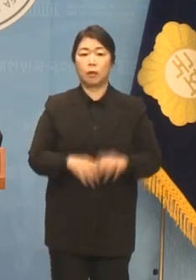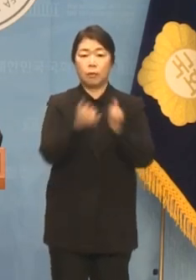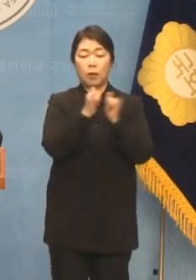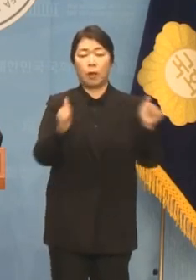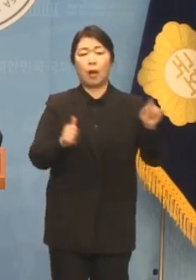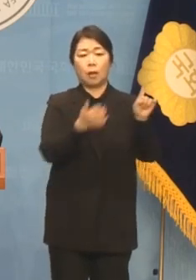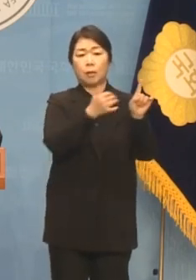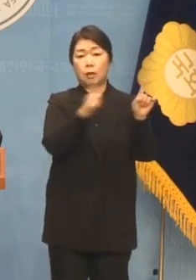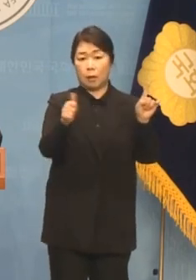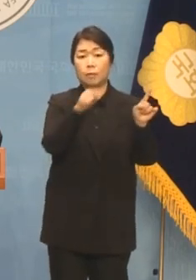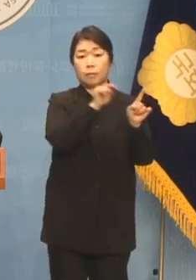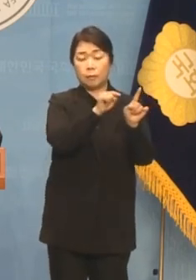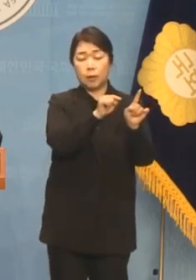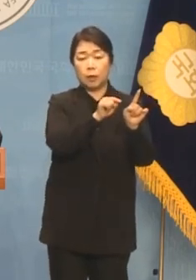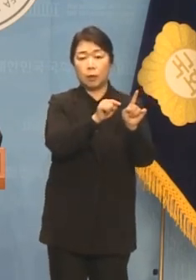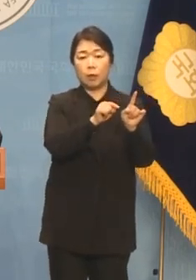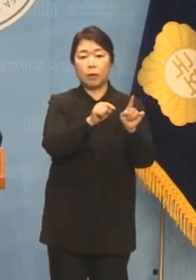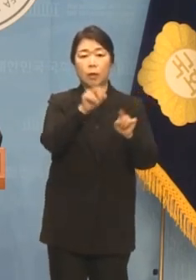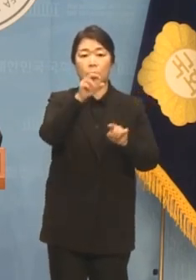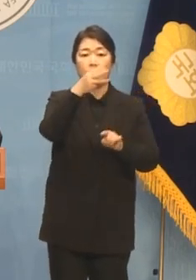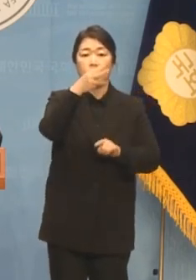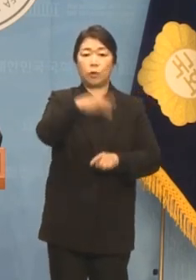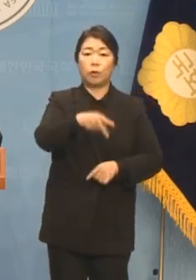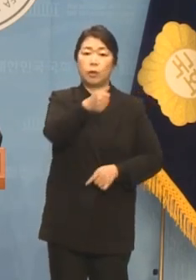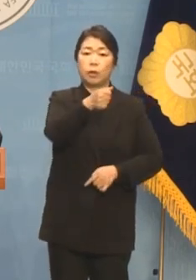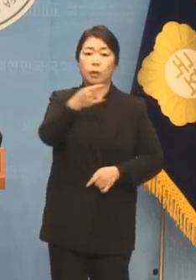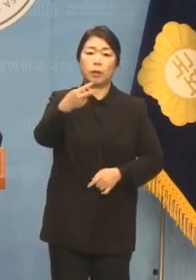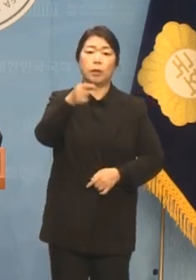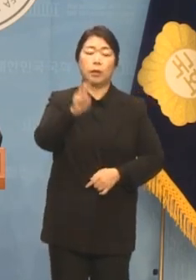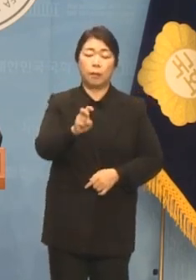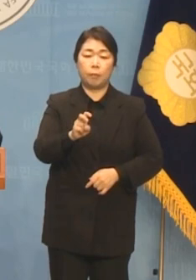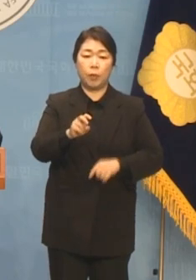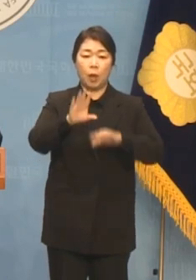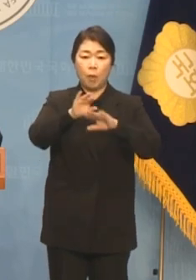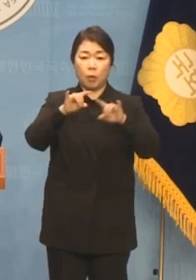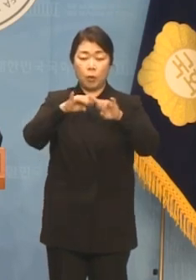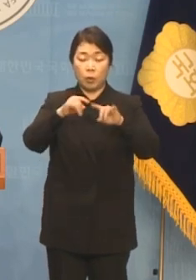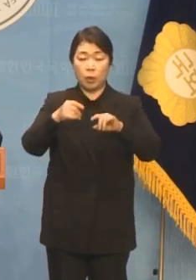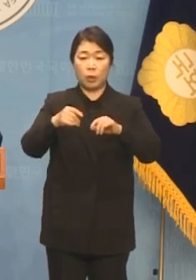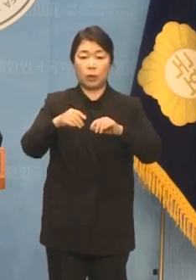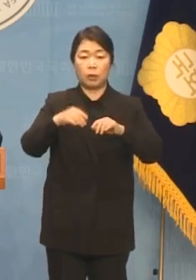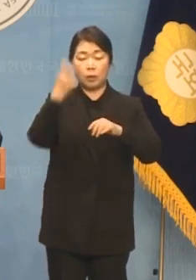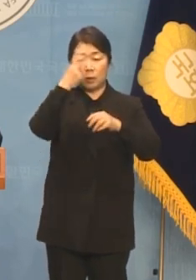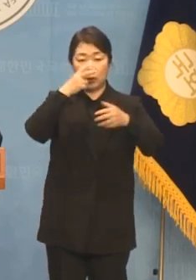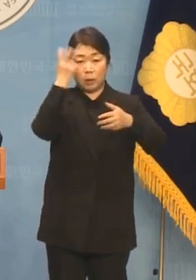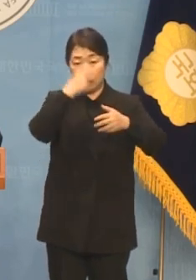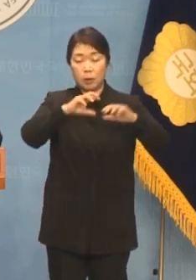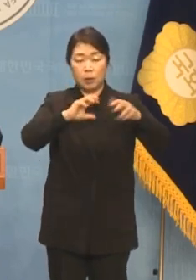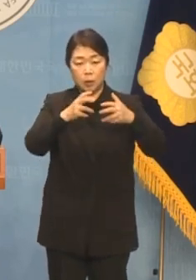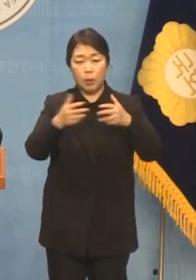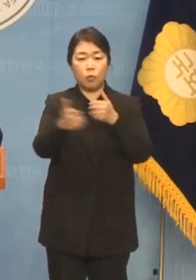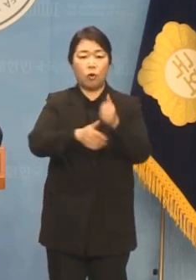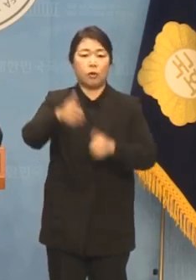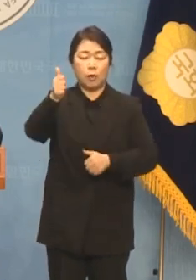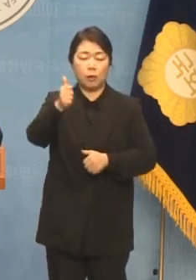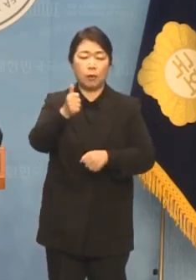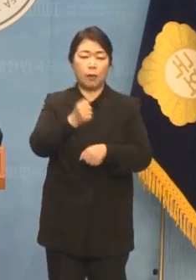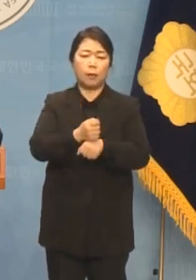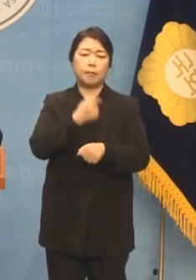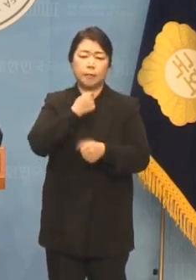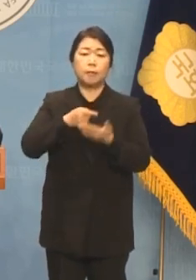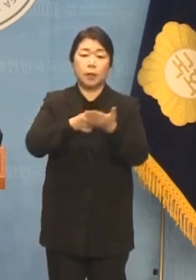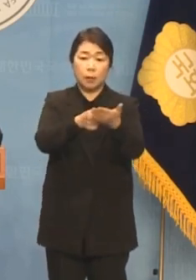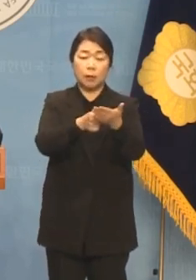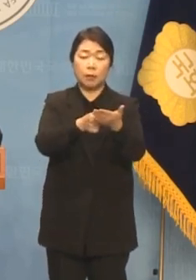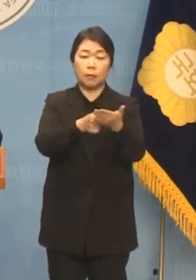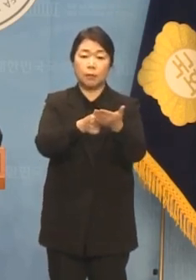림 방송통 심의위원회 위원장에게 하고 싶은 말입니다 그동안